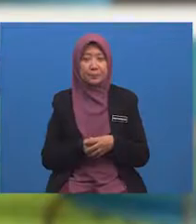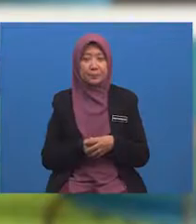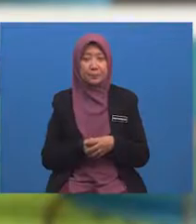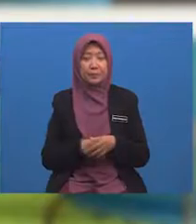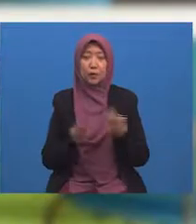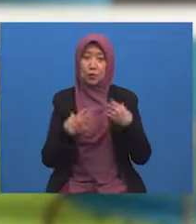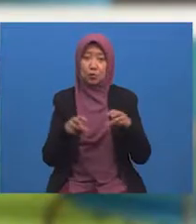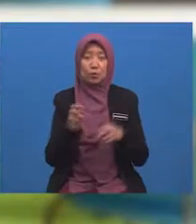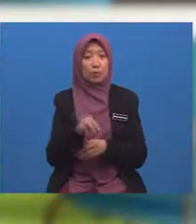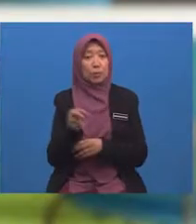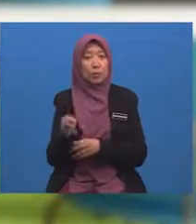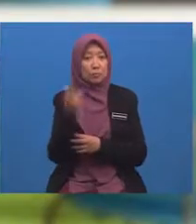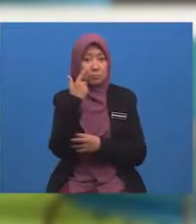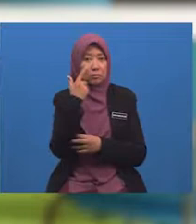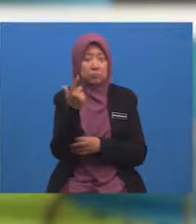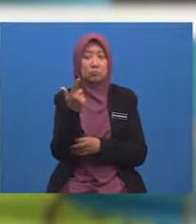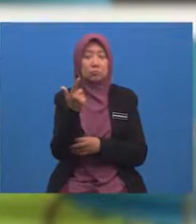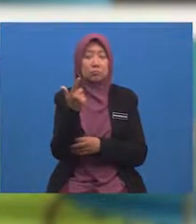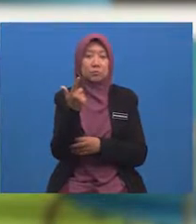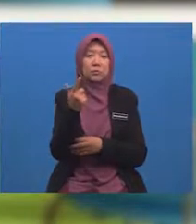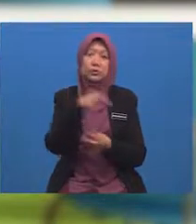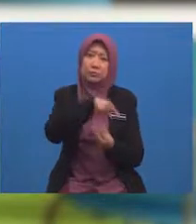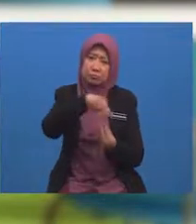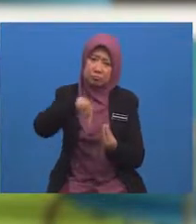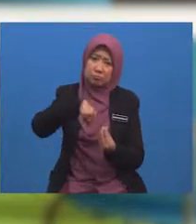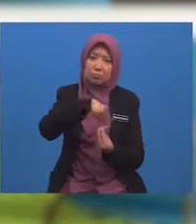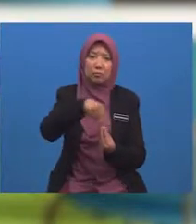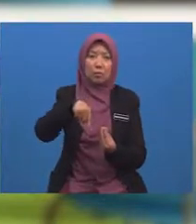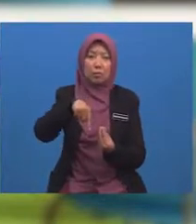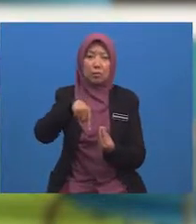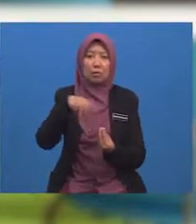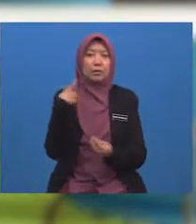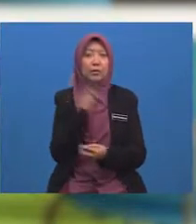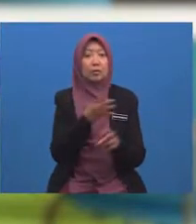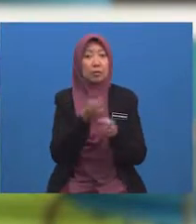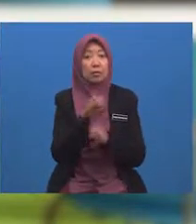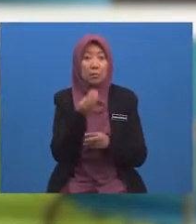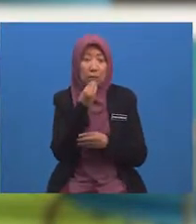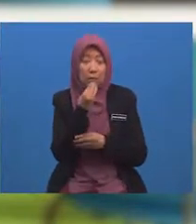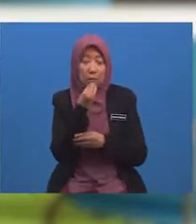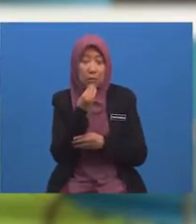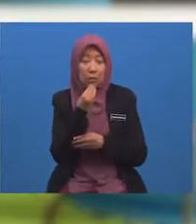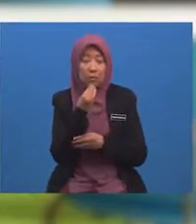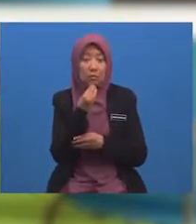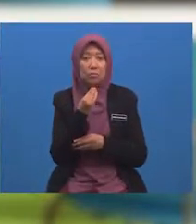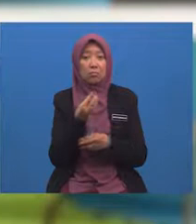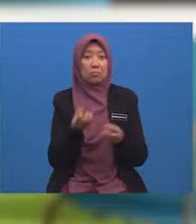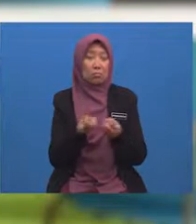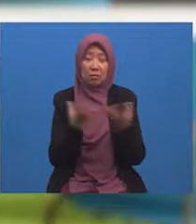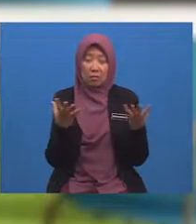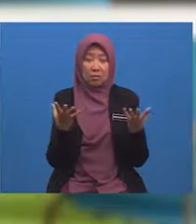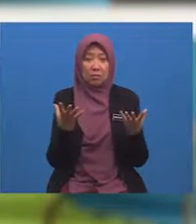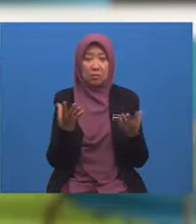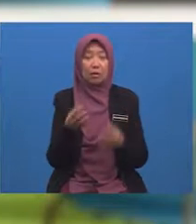Cuba murid-murid lihat di sekitar murid-murid. Kita dapat makan pelbagai jenis makanan.